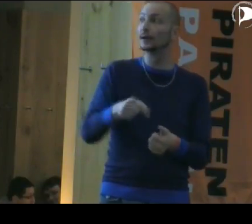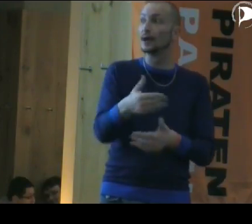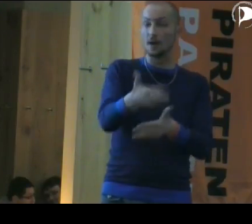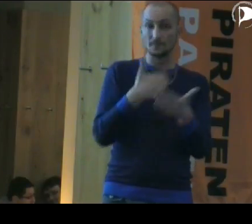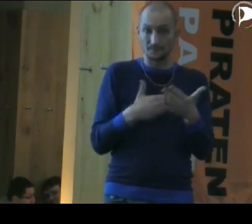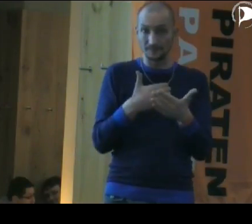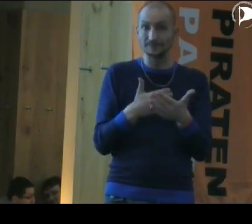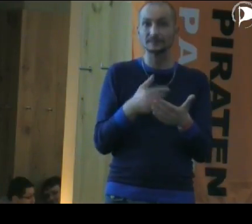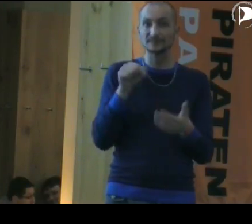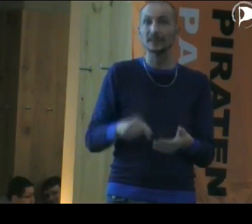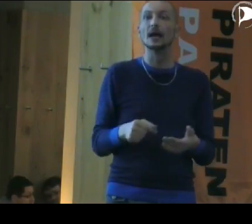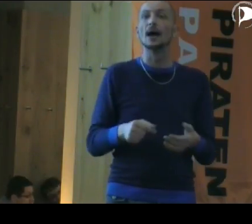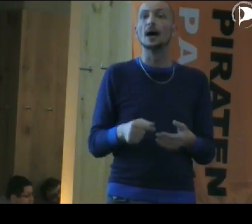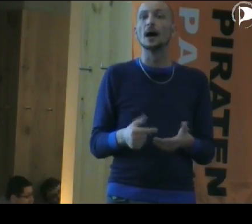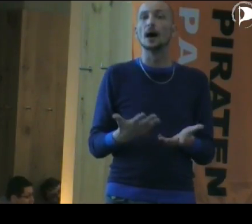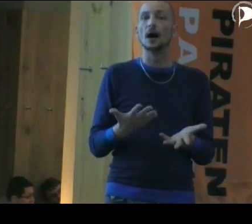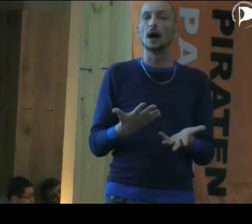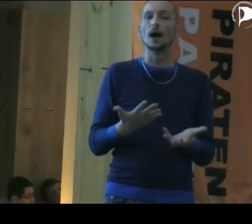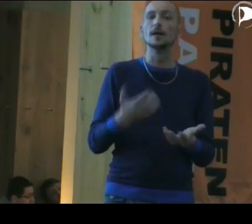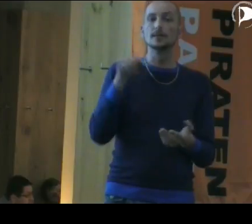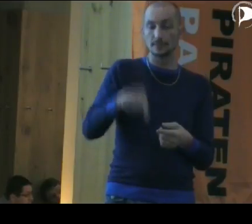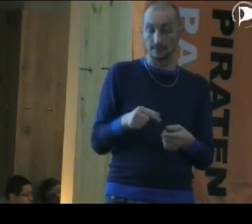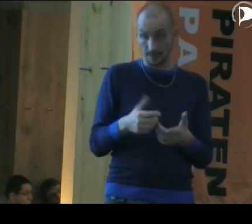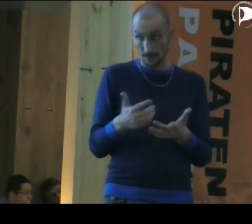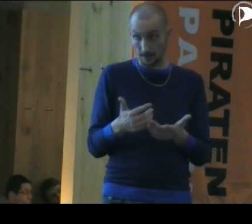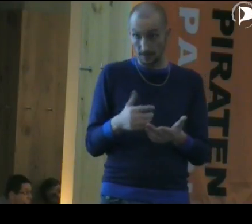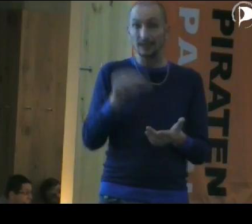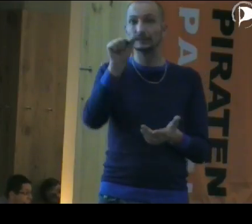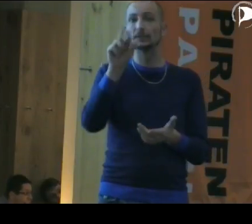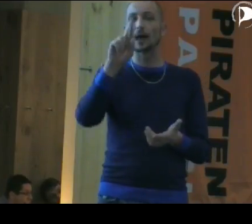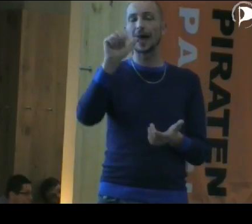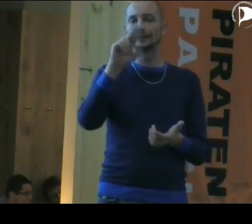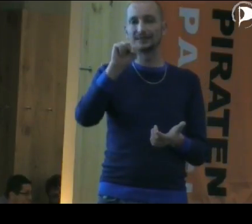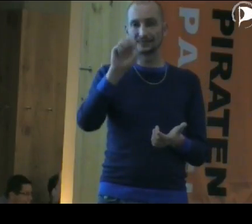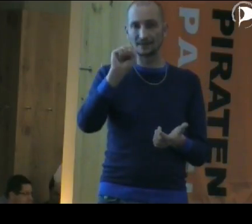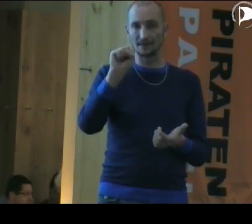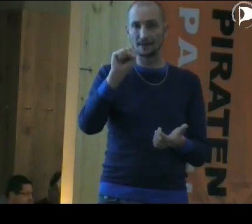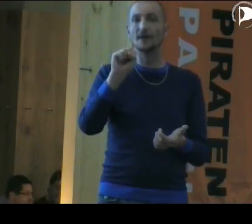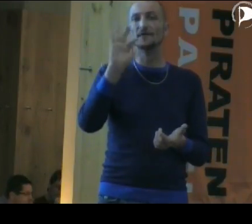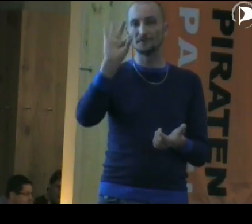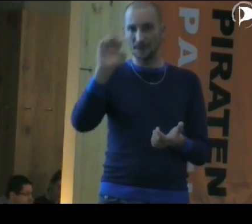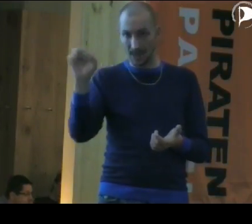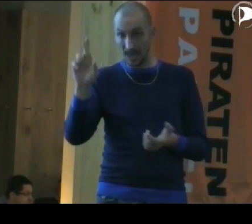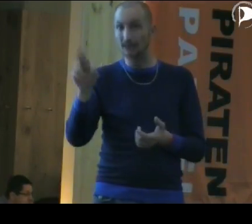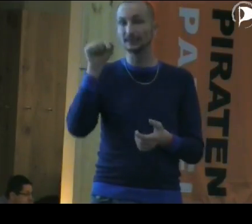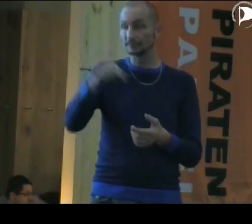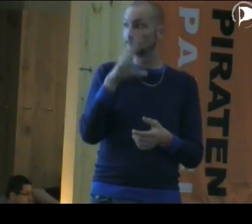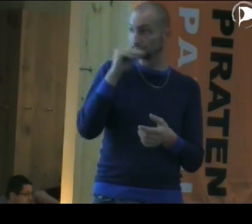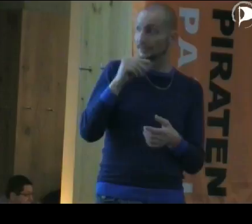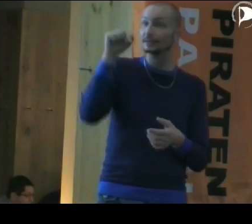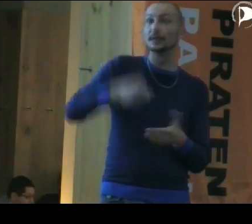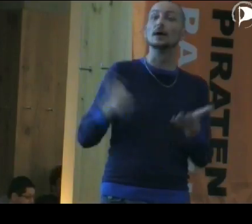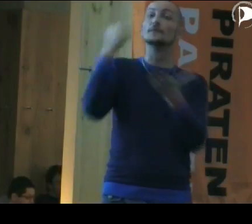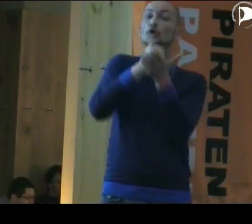das ist glaube ich der richtige weg als prächtig dass man einfach irgendwie den halben vorstand austauschen oder der vorstand braucht ein team